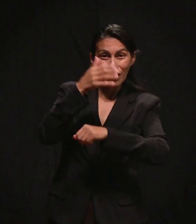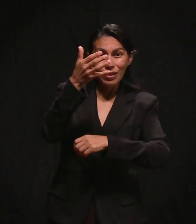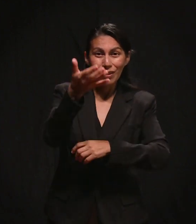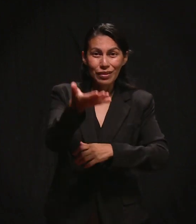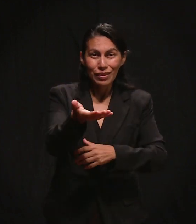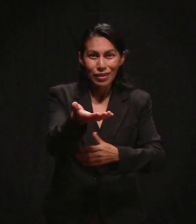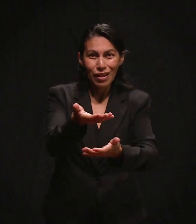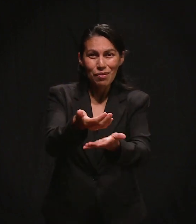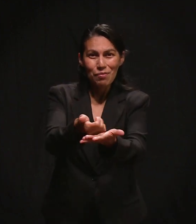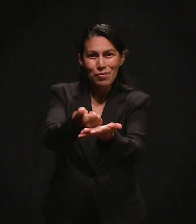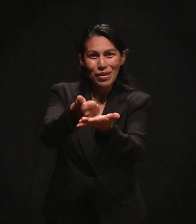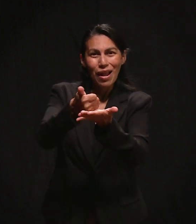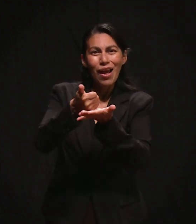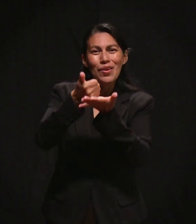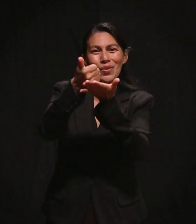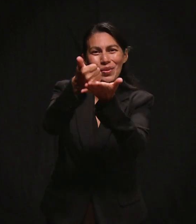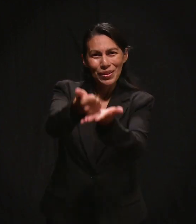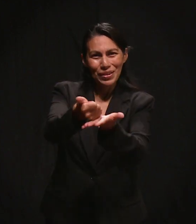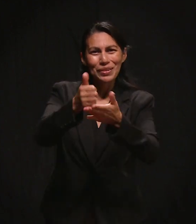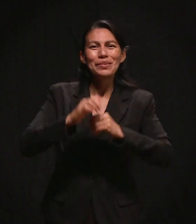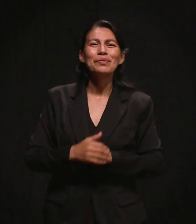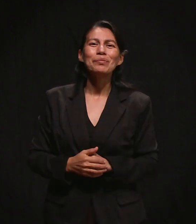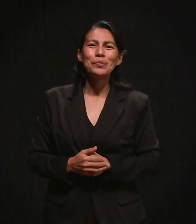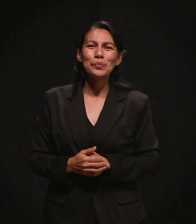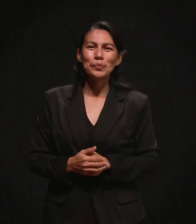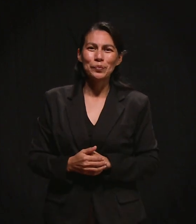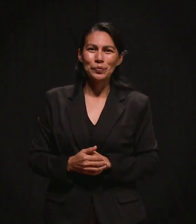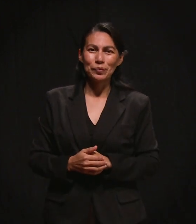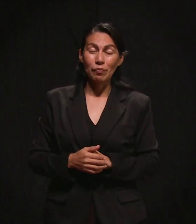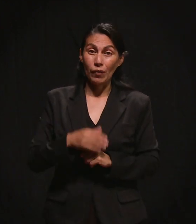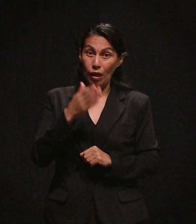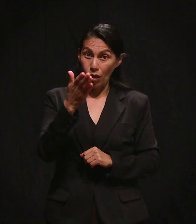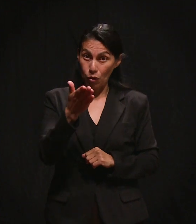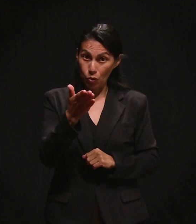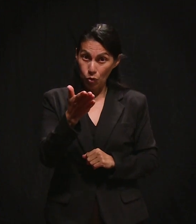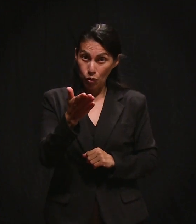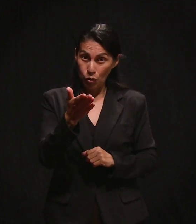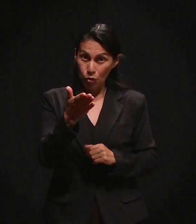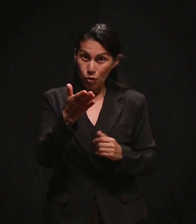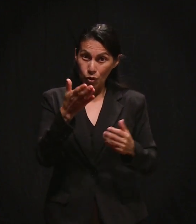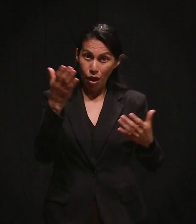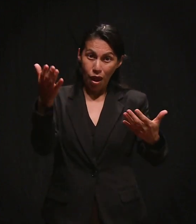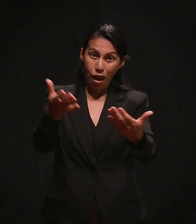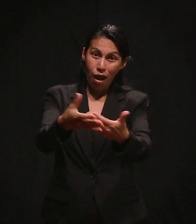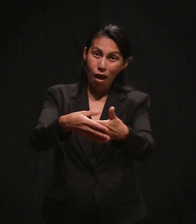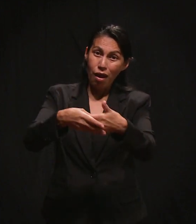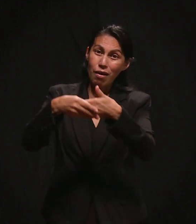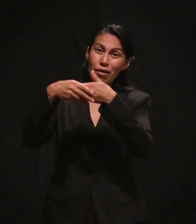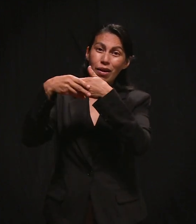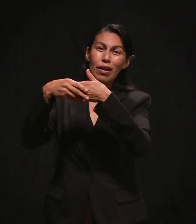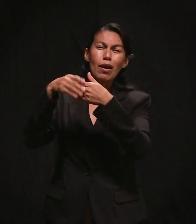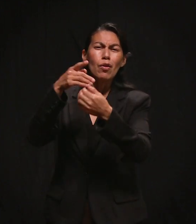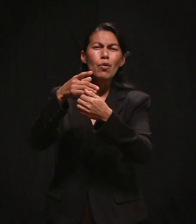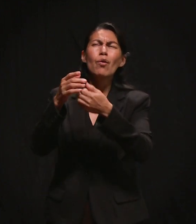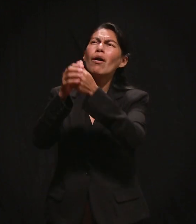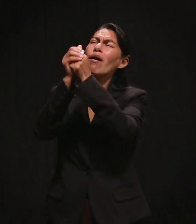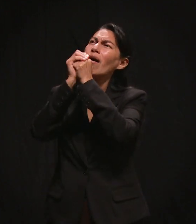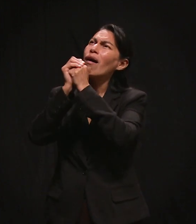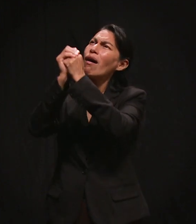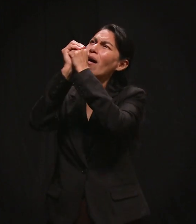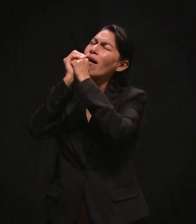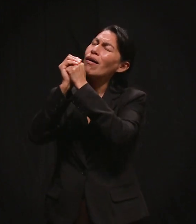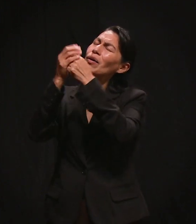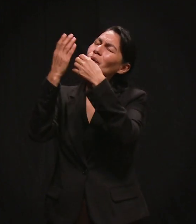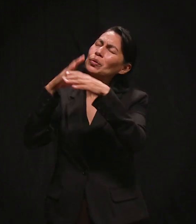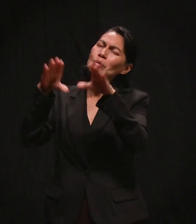de la situación en que estés, y para que coloques alabanzas en tus labios y en tu corazón a aquel